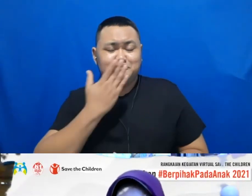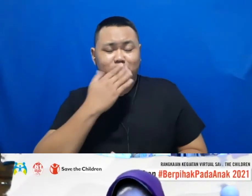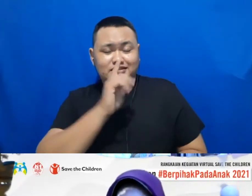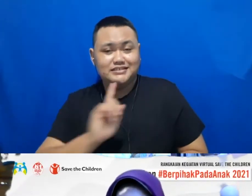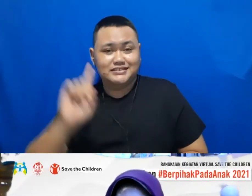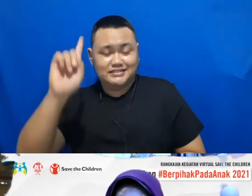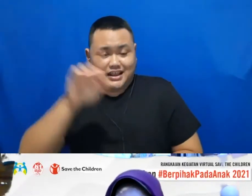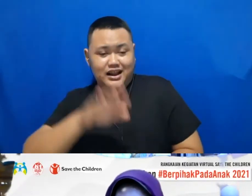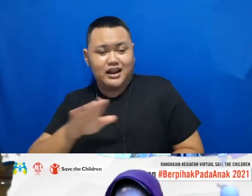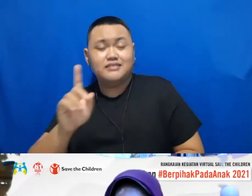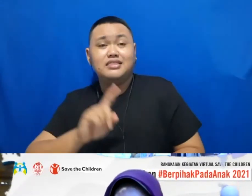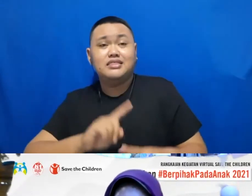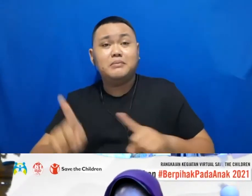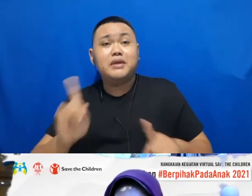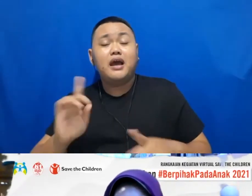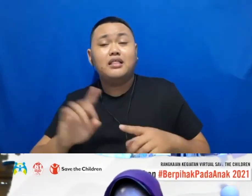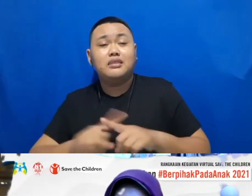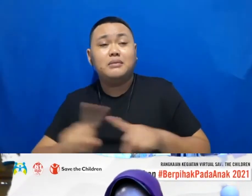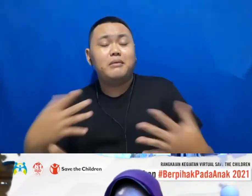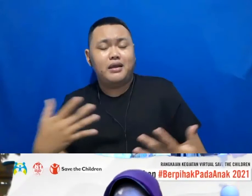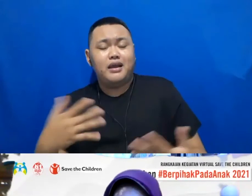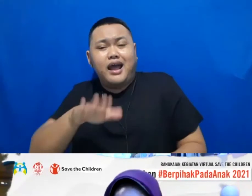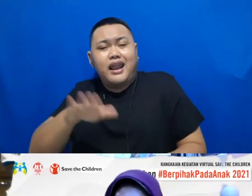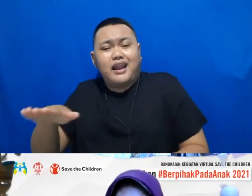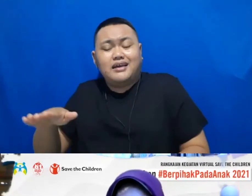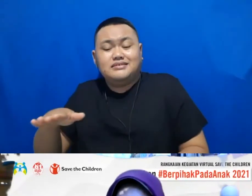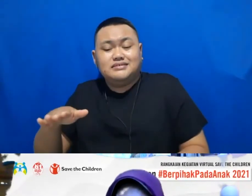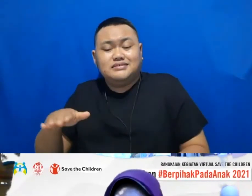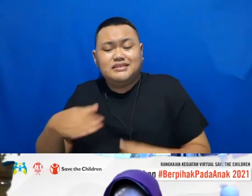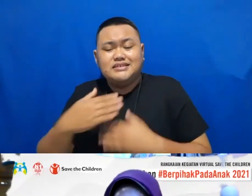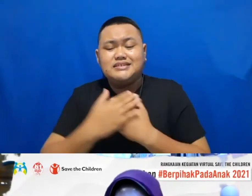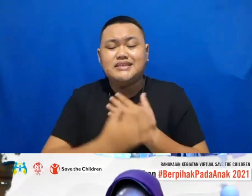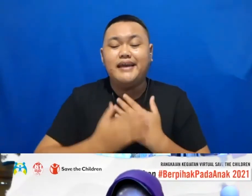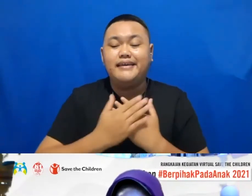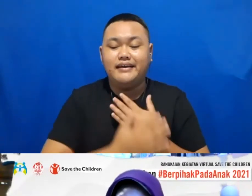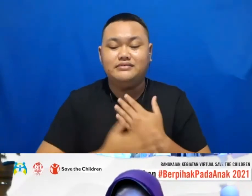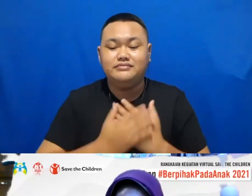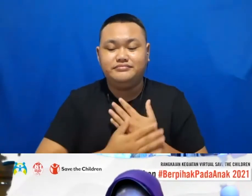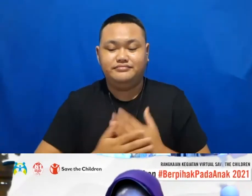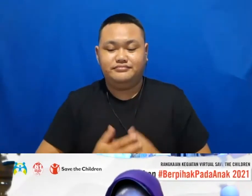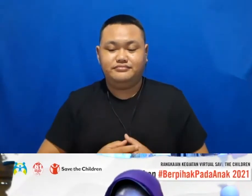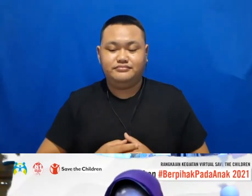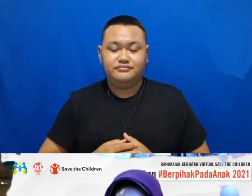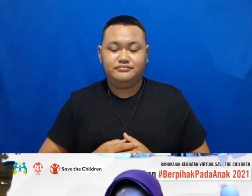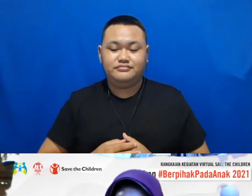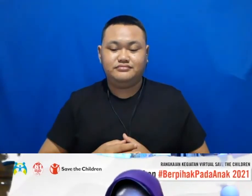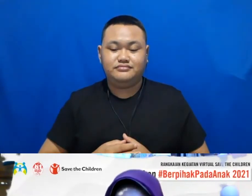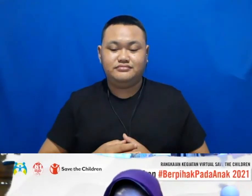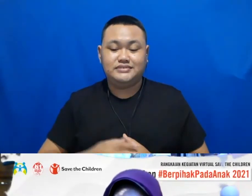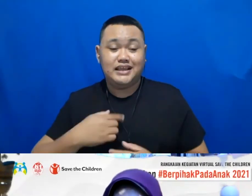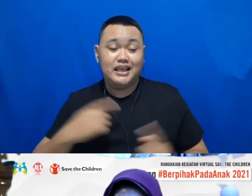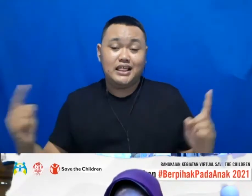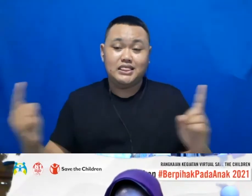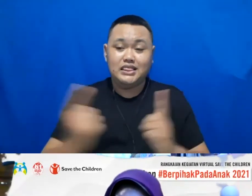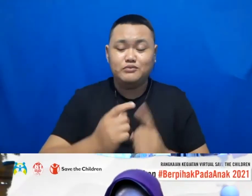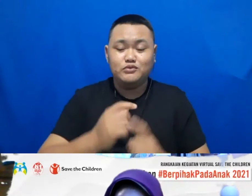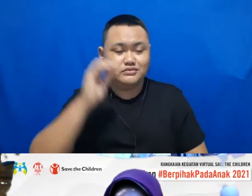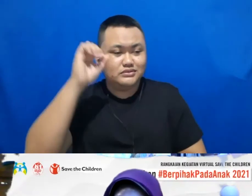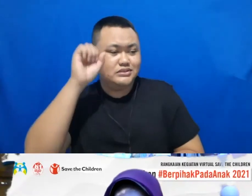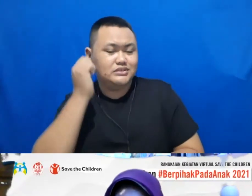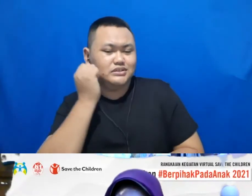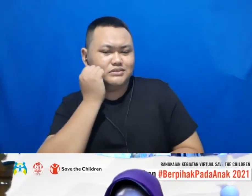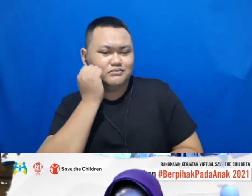OSIS. Nah, pemilihan ketua OSIS juga sama, kami membuka kesempatan selebar-lebarnya, seluas-luasnya kepada